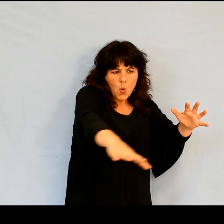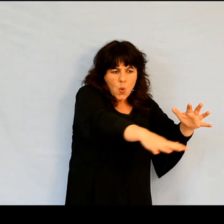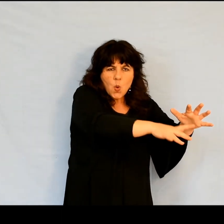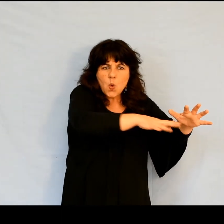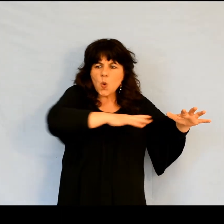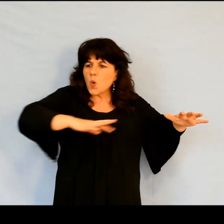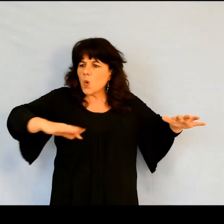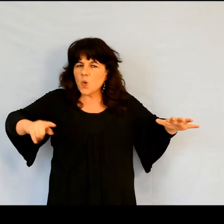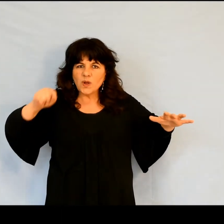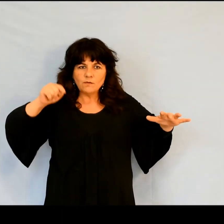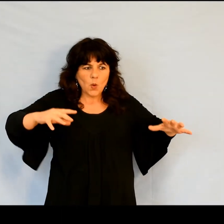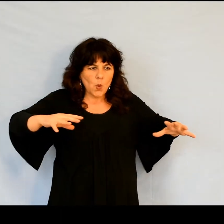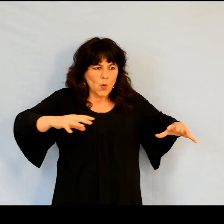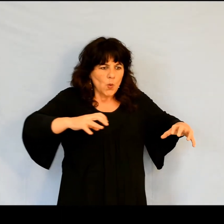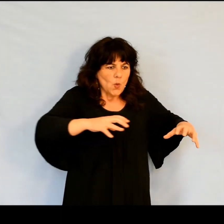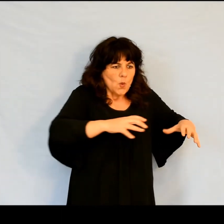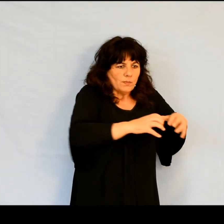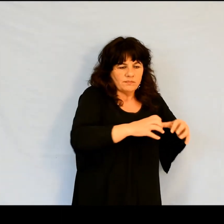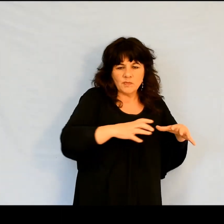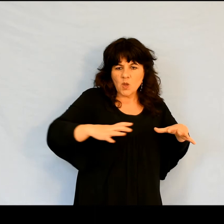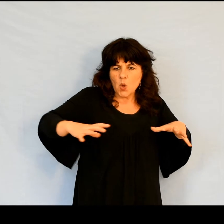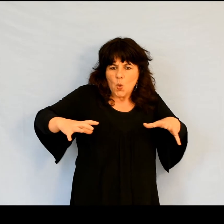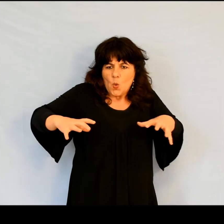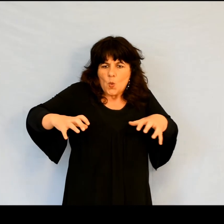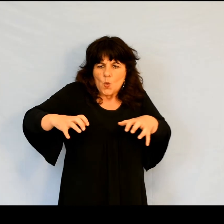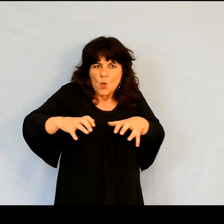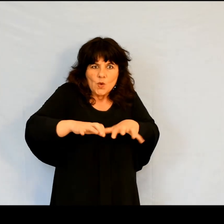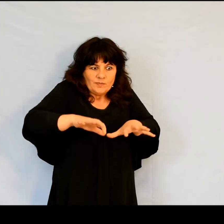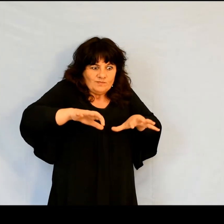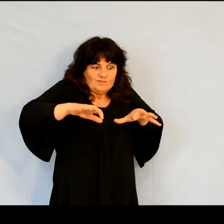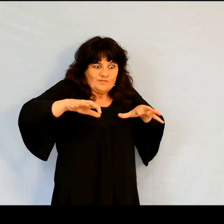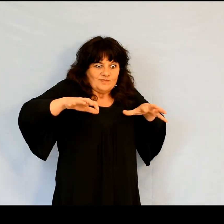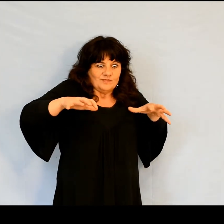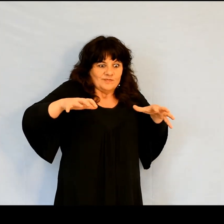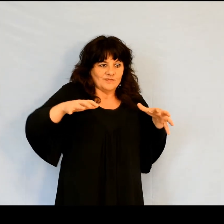lieu, et que paraisse la terre ferme.